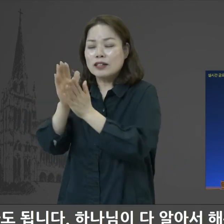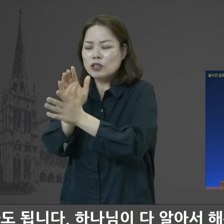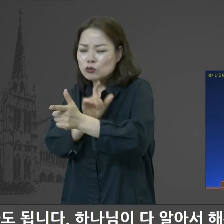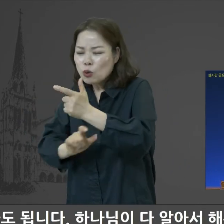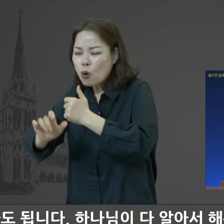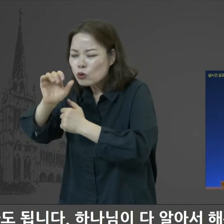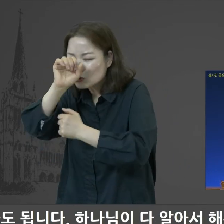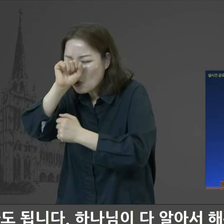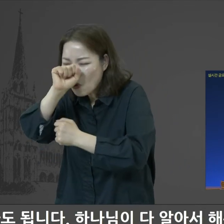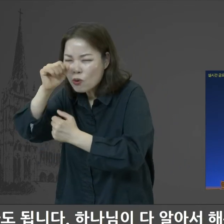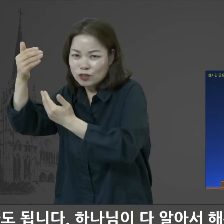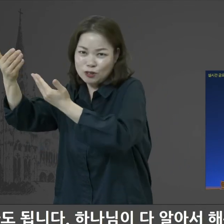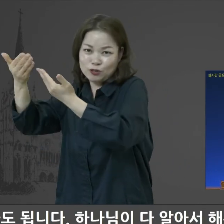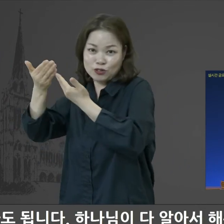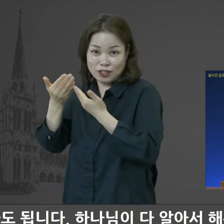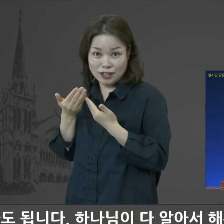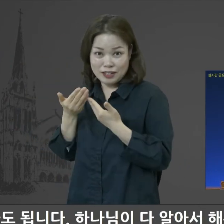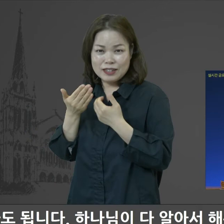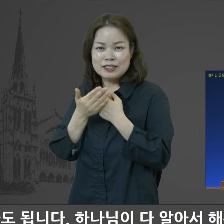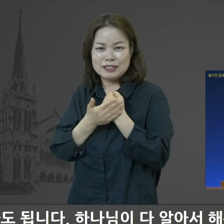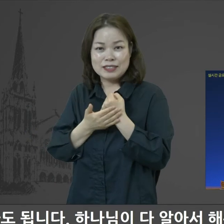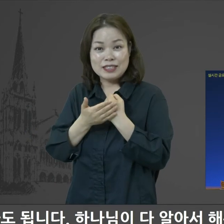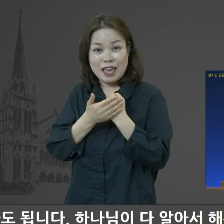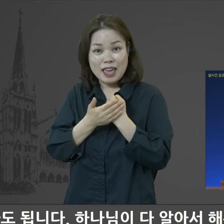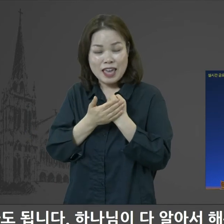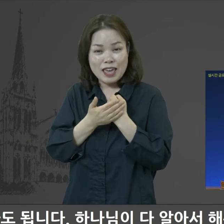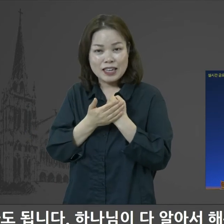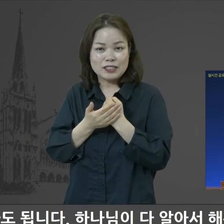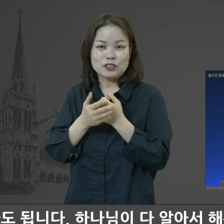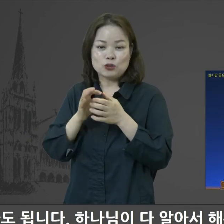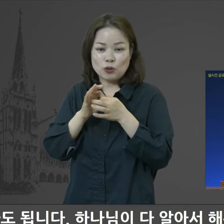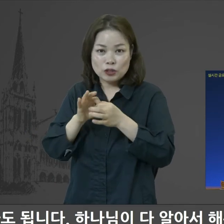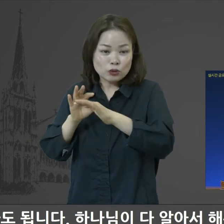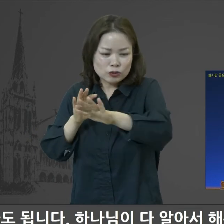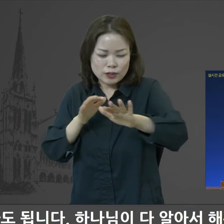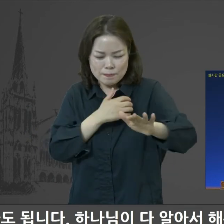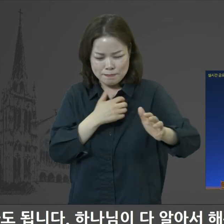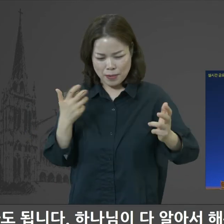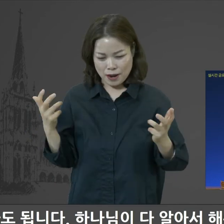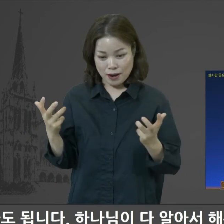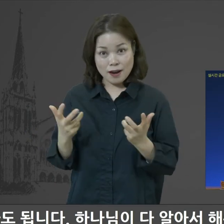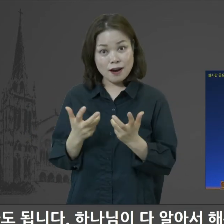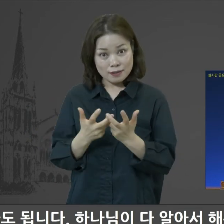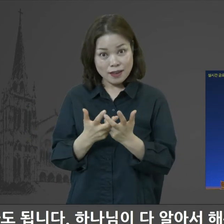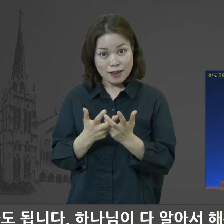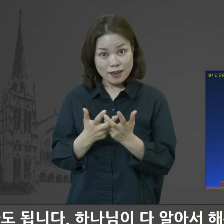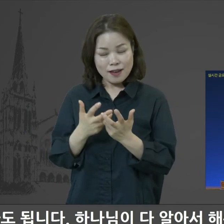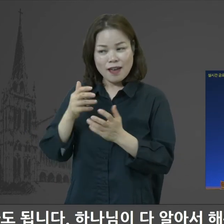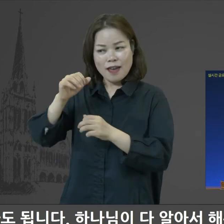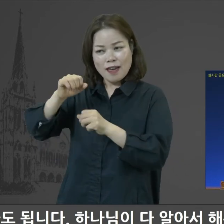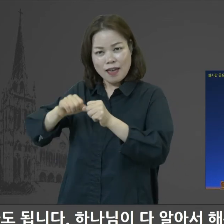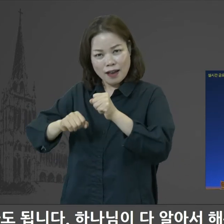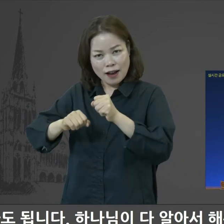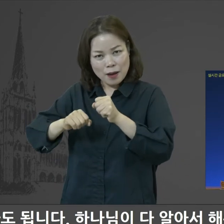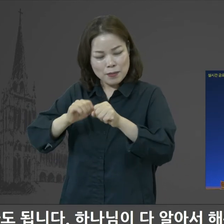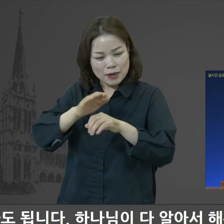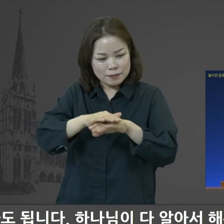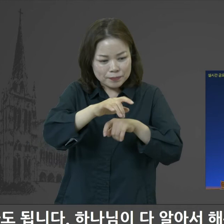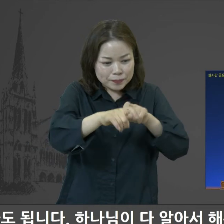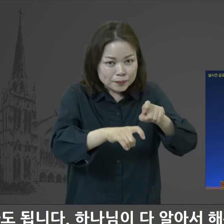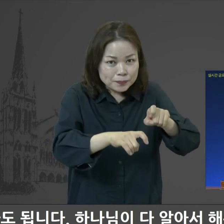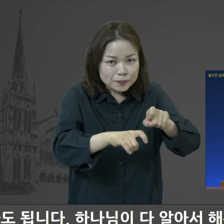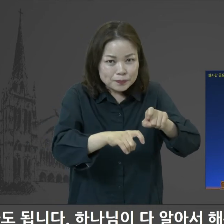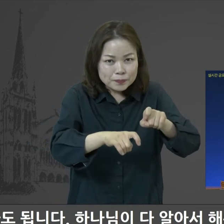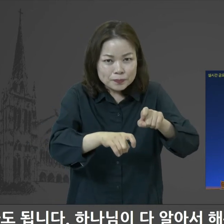주실 때인데, 이 은혜의 원리로 우리를 가득 채우게 될 때, 그때 행함에 탁월함이